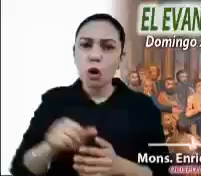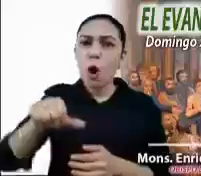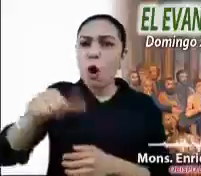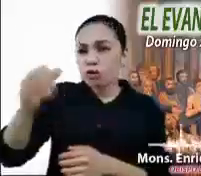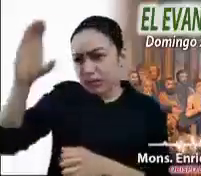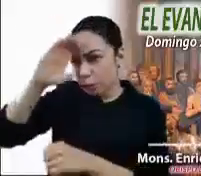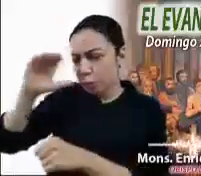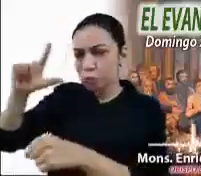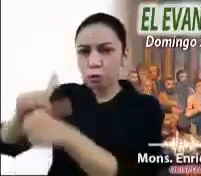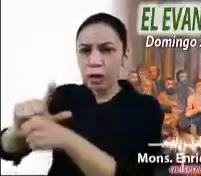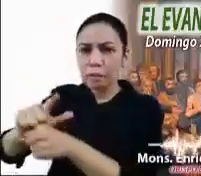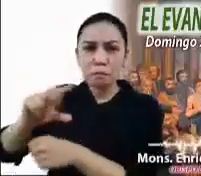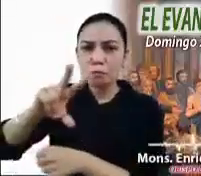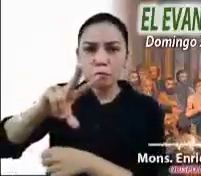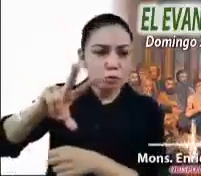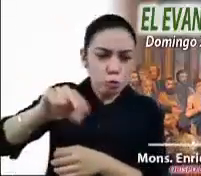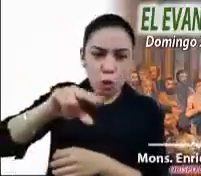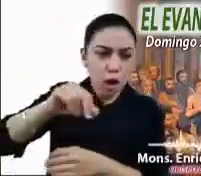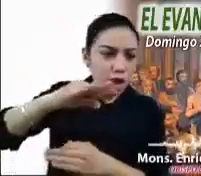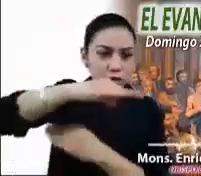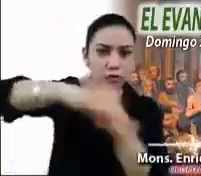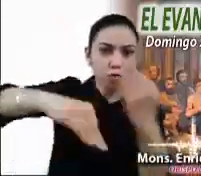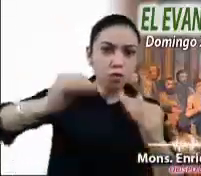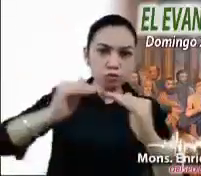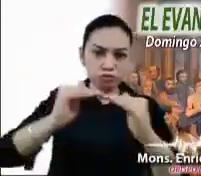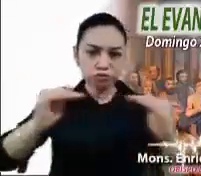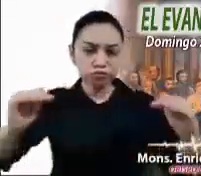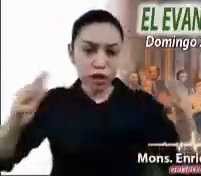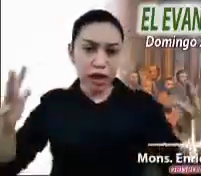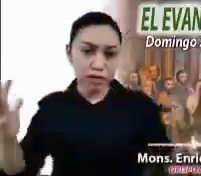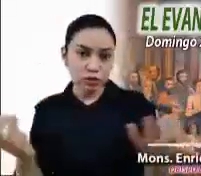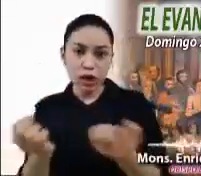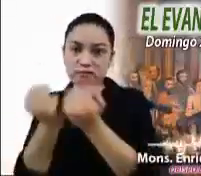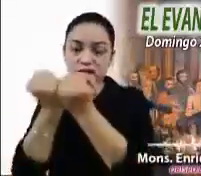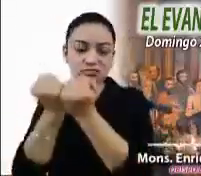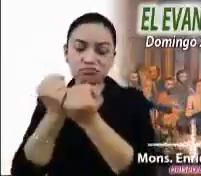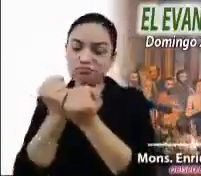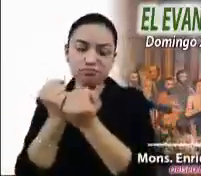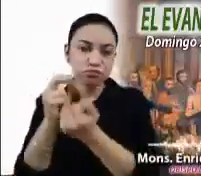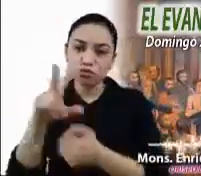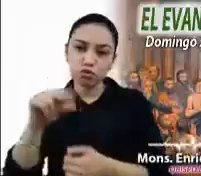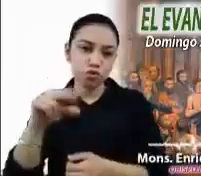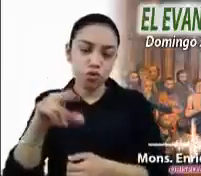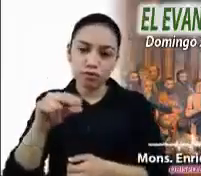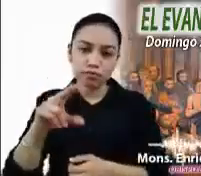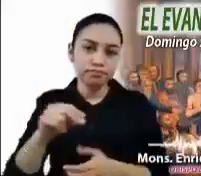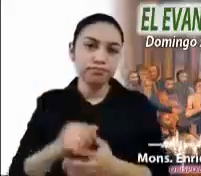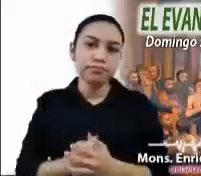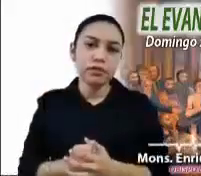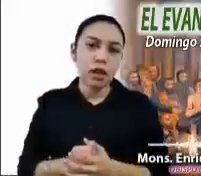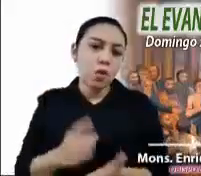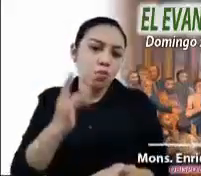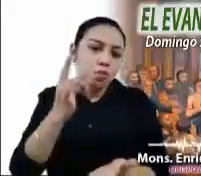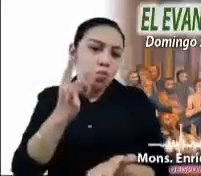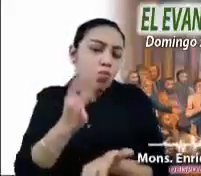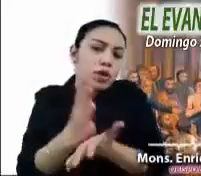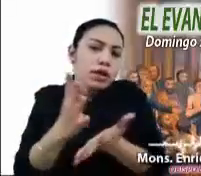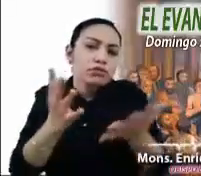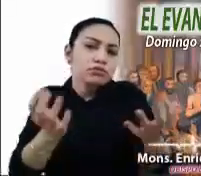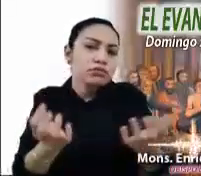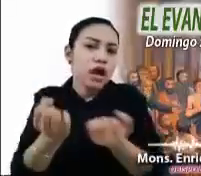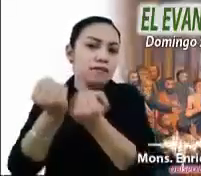la persona, ni salvan a todas las personas. Se quedan en